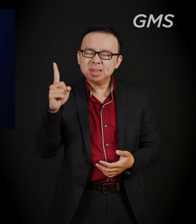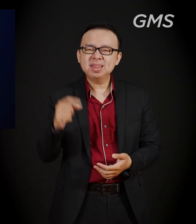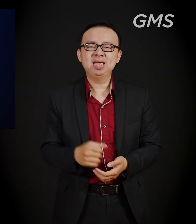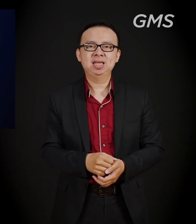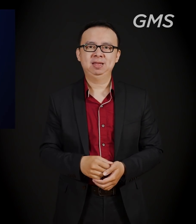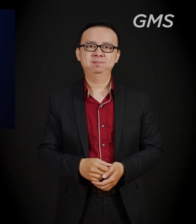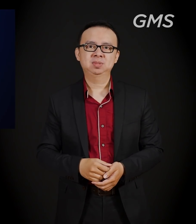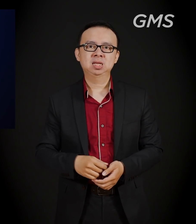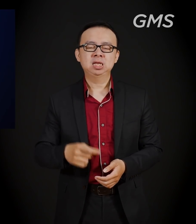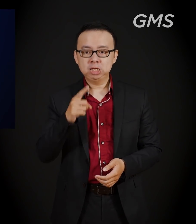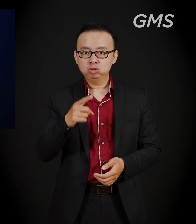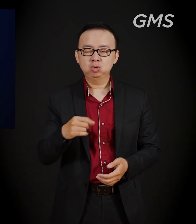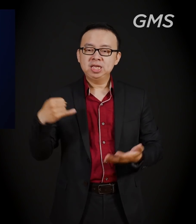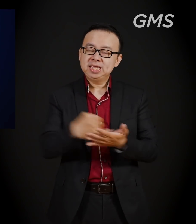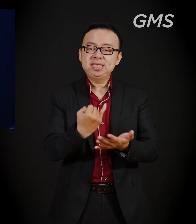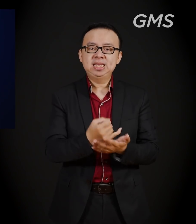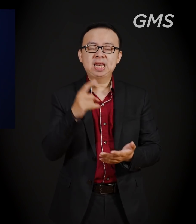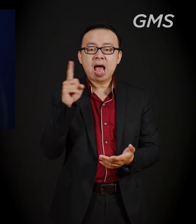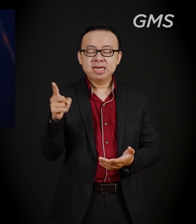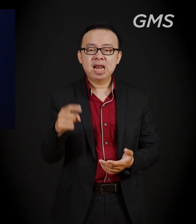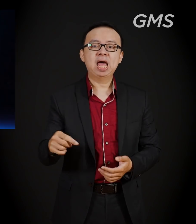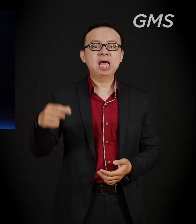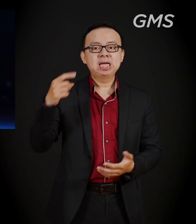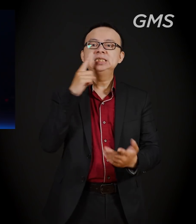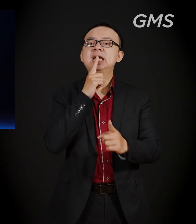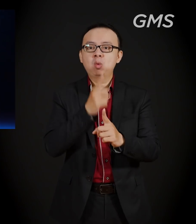Karena Injil adalah jawaban.